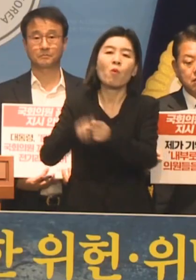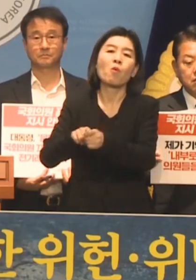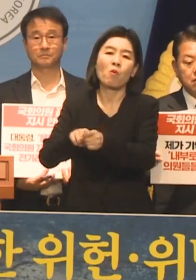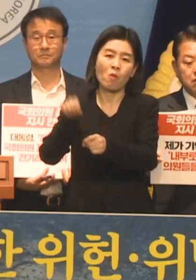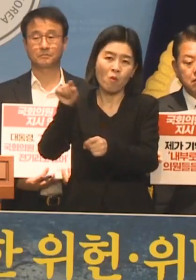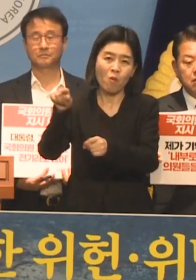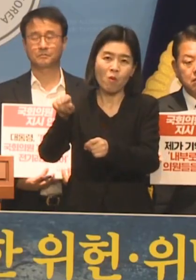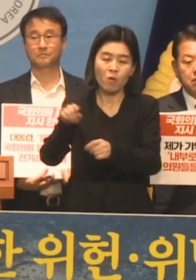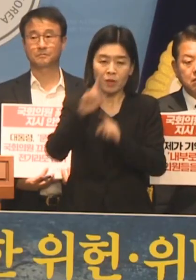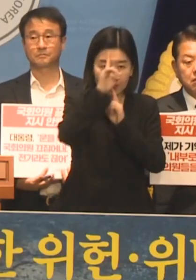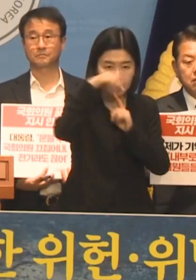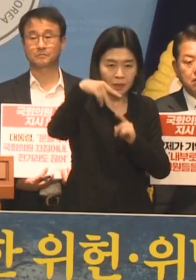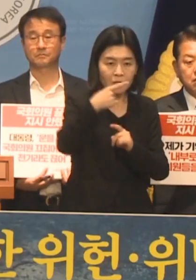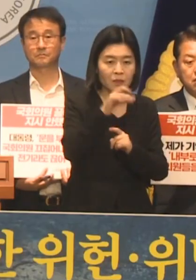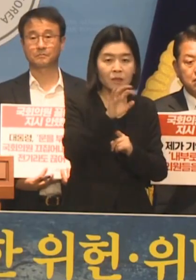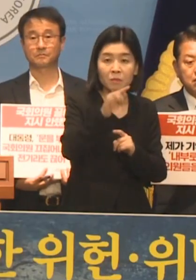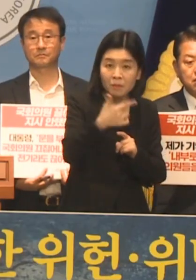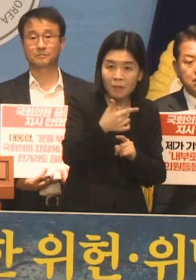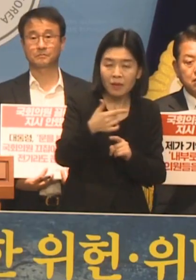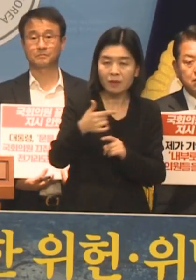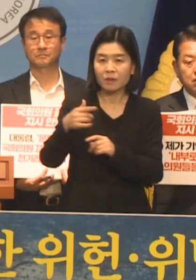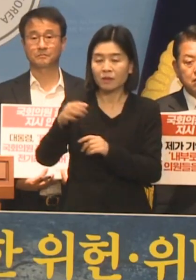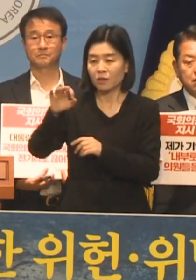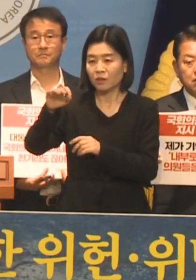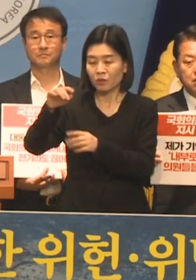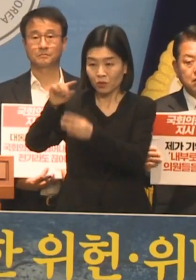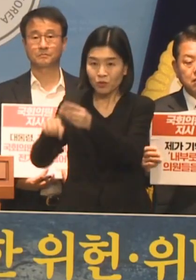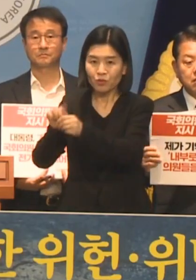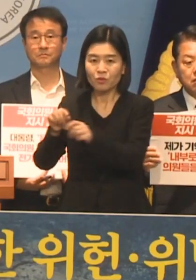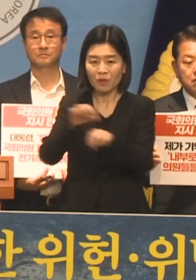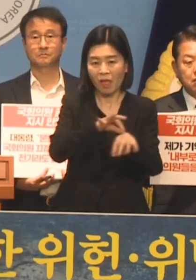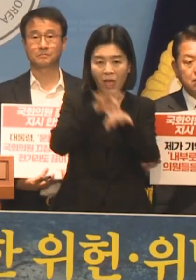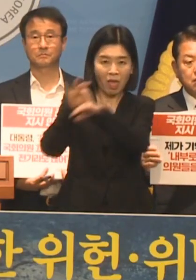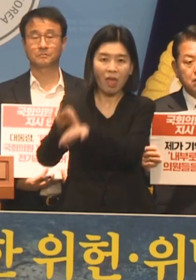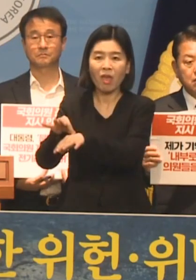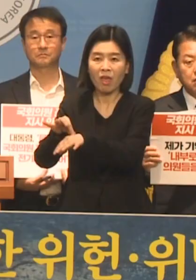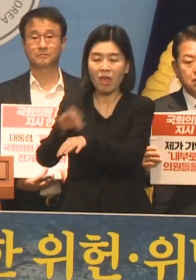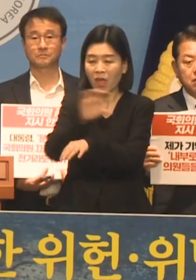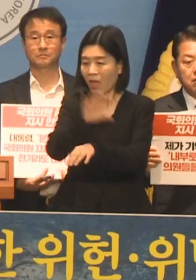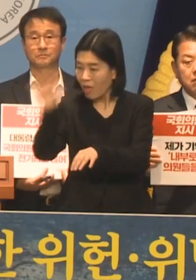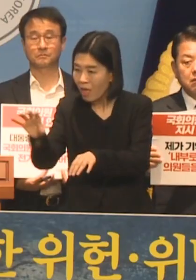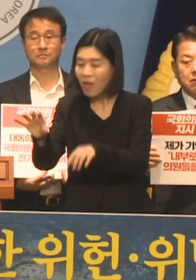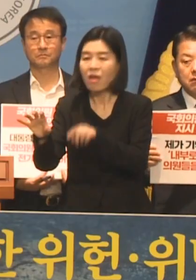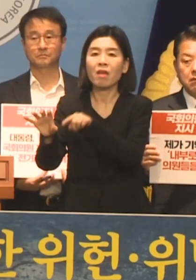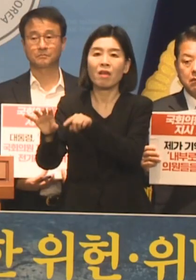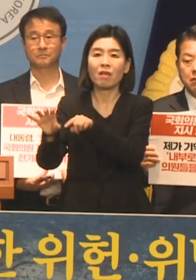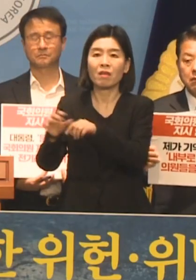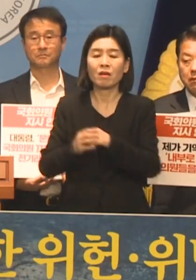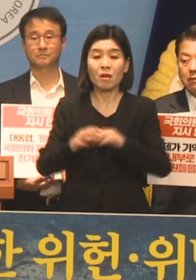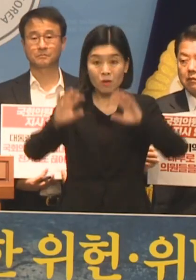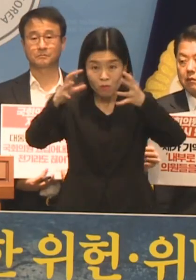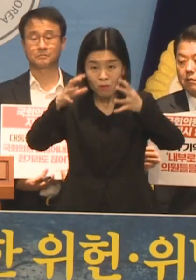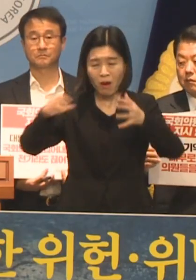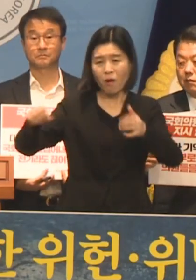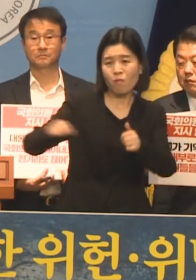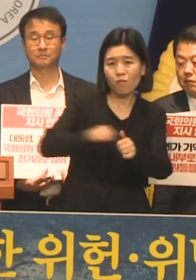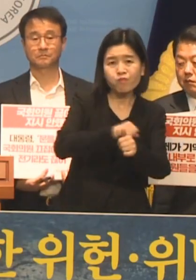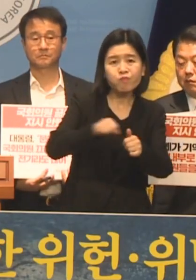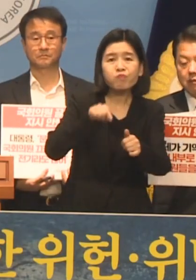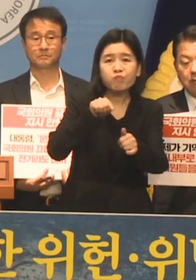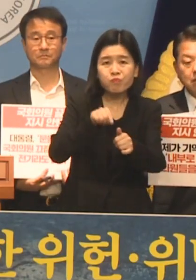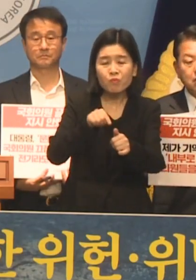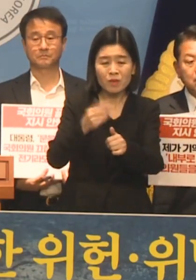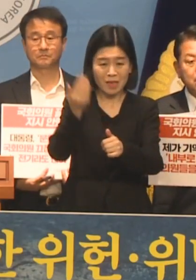이승만과 윤석열은 닮은 꼴인 것입니다. 우리가 국가 폭력을 한 번도